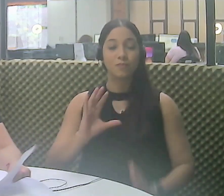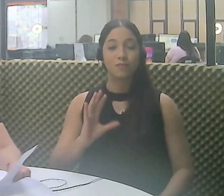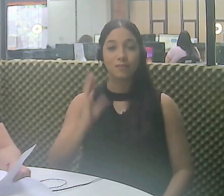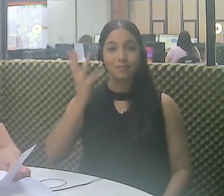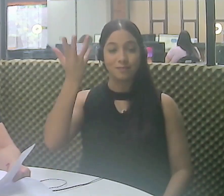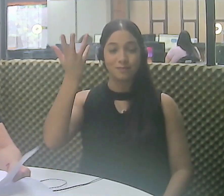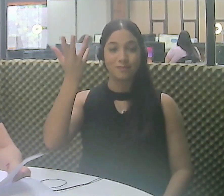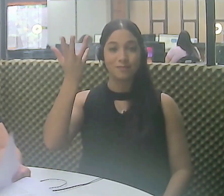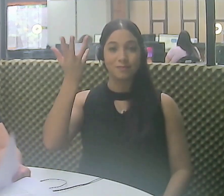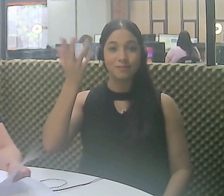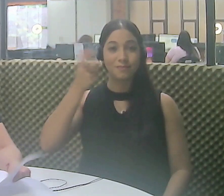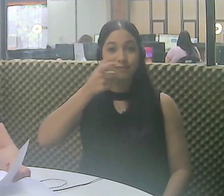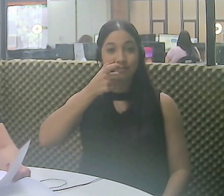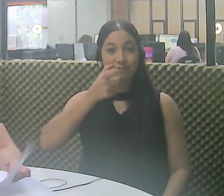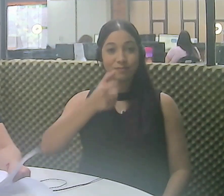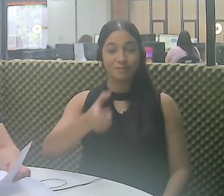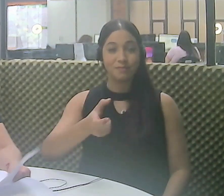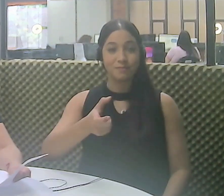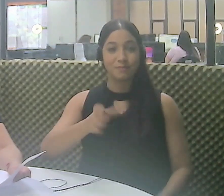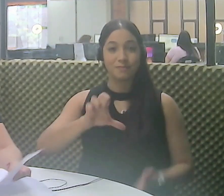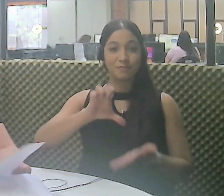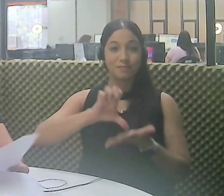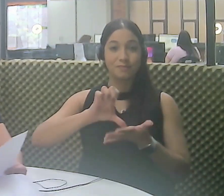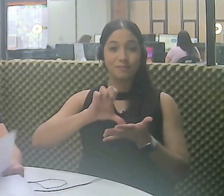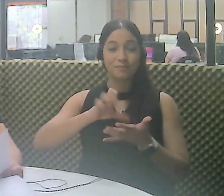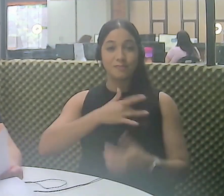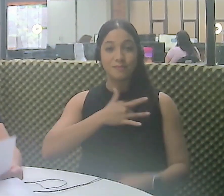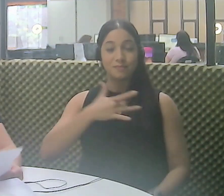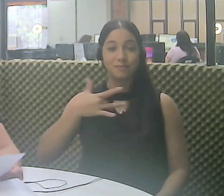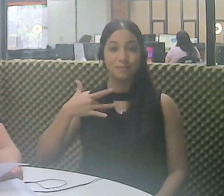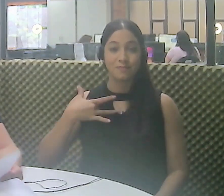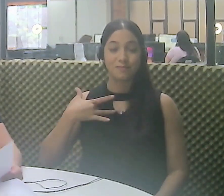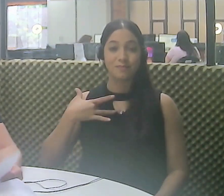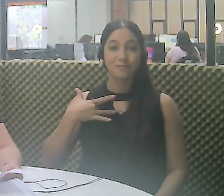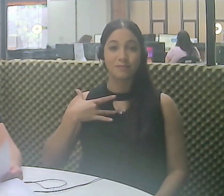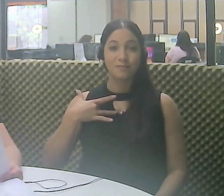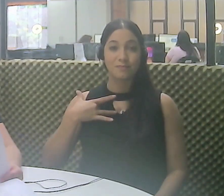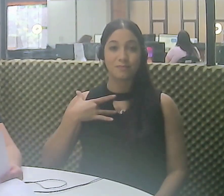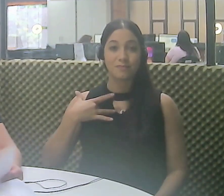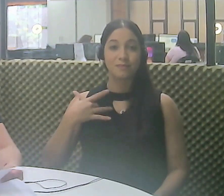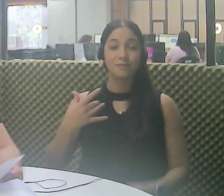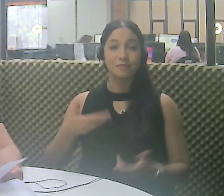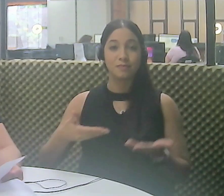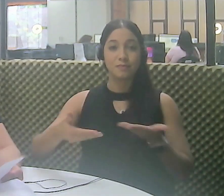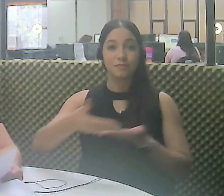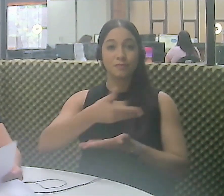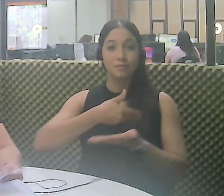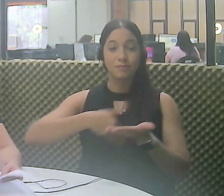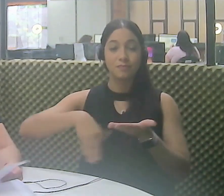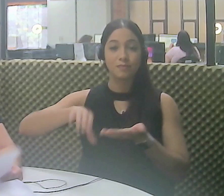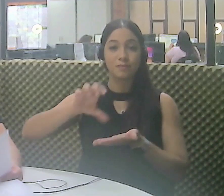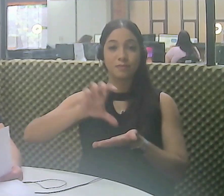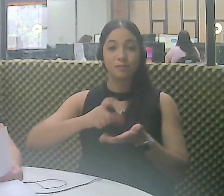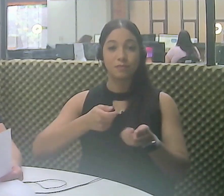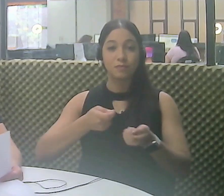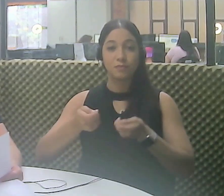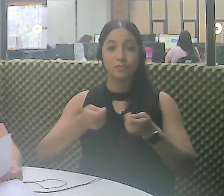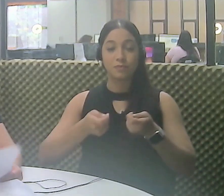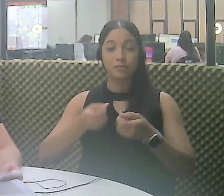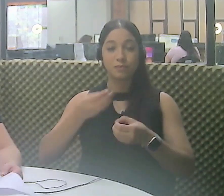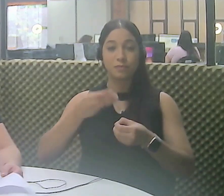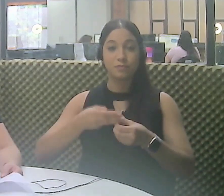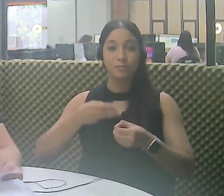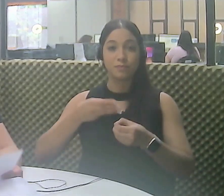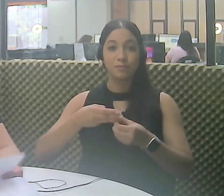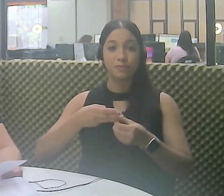realizado pelos interessados nas unidades básicas de saúde e intermediados pela Central de Regulação Municipal.